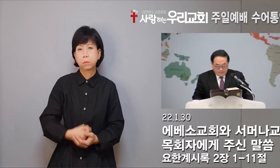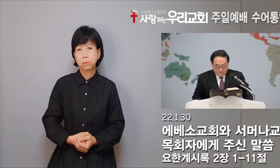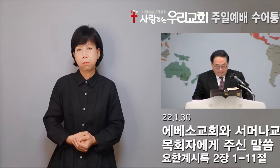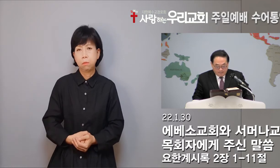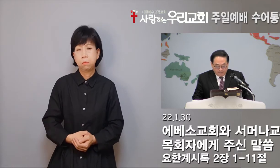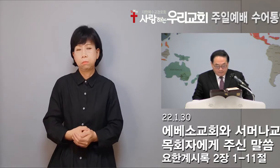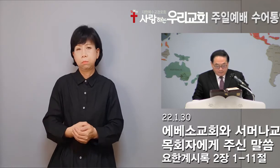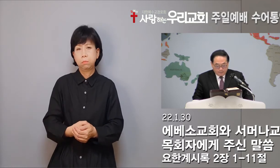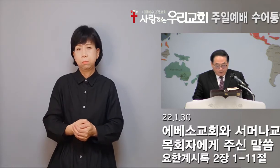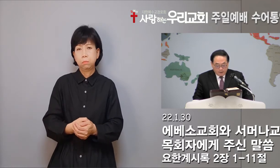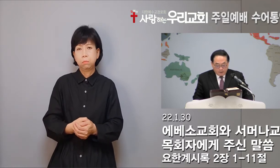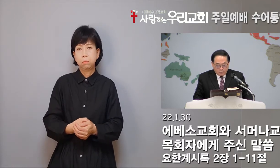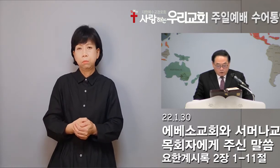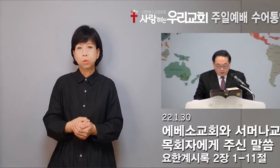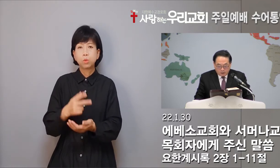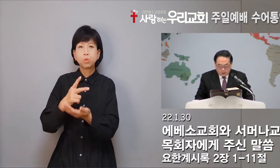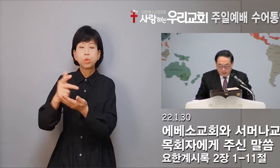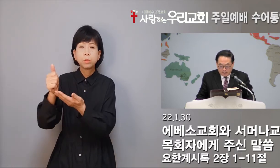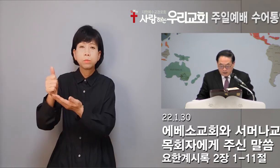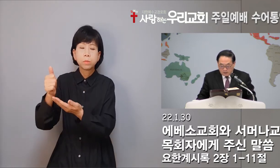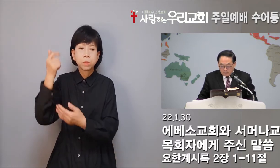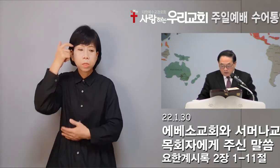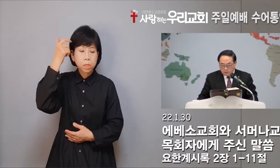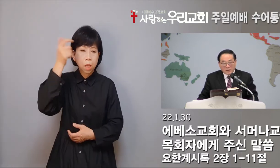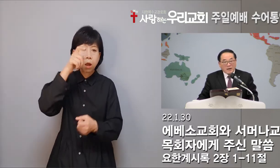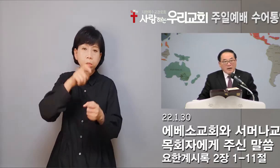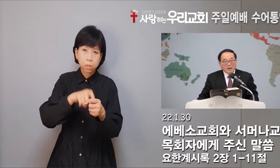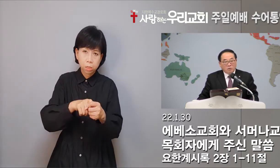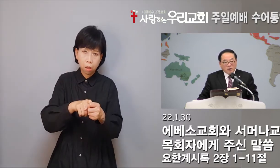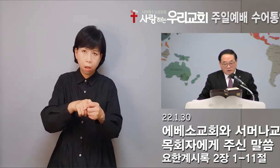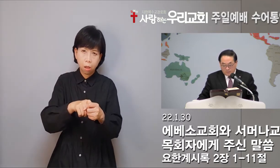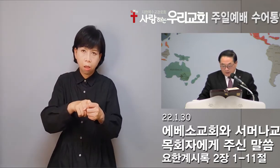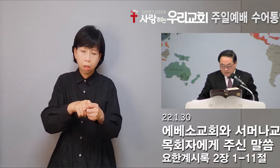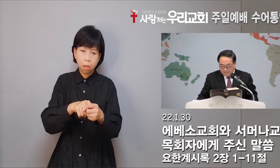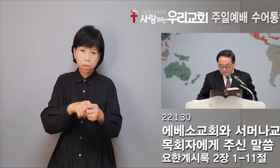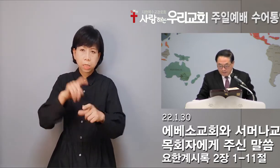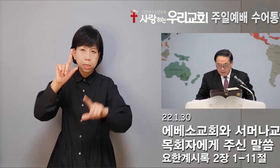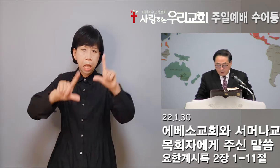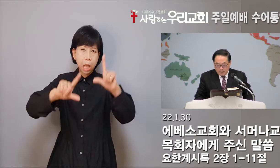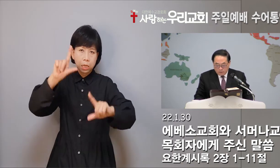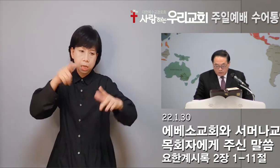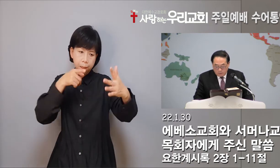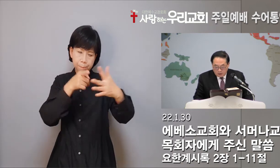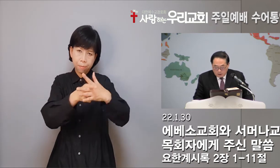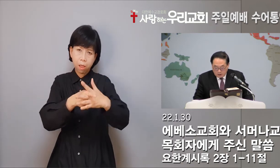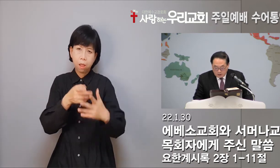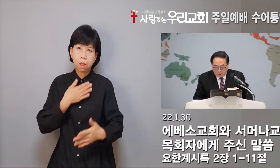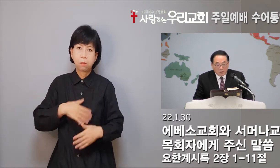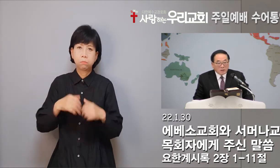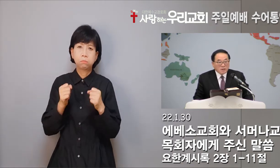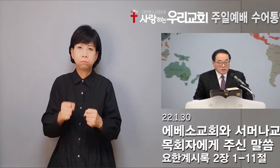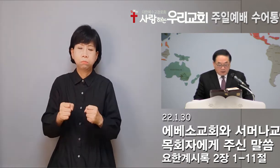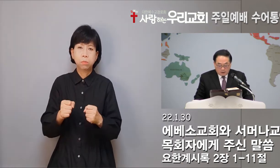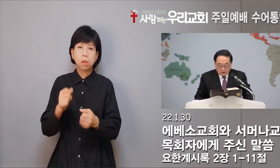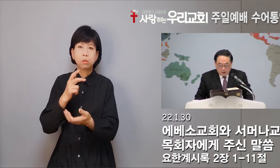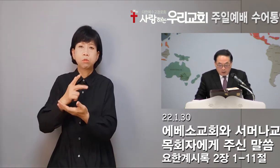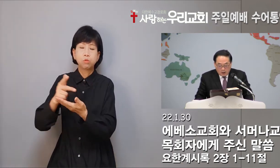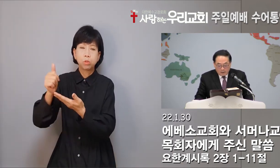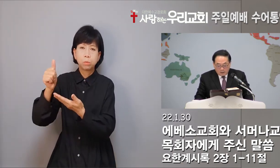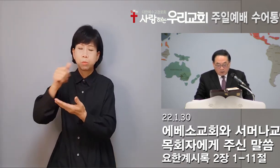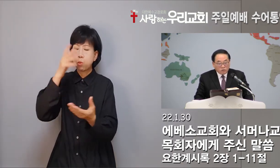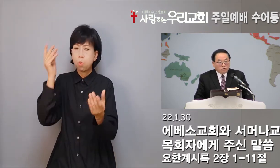것이었습니다. 주님은 그들의 영적 성취에 잘 알고 계십니다. 주님이 지니신 절대